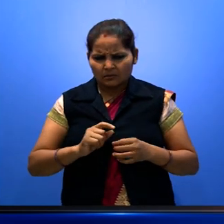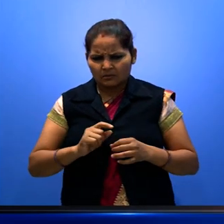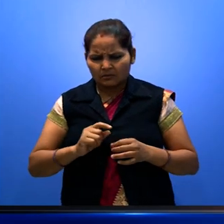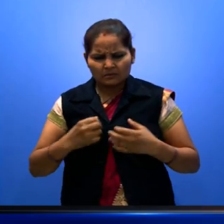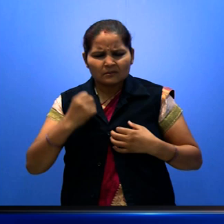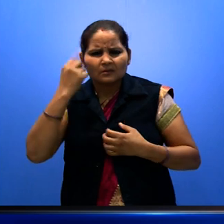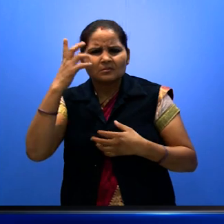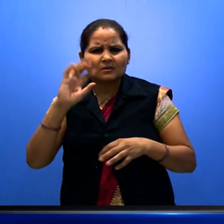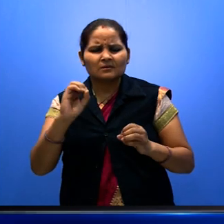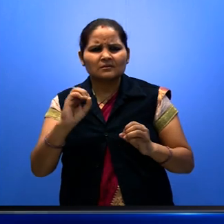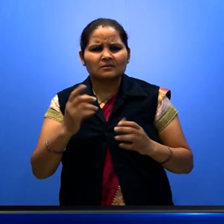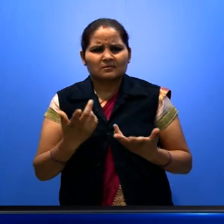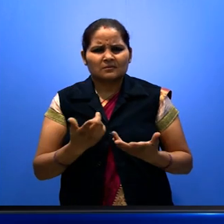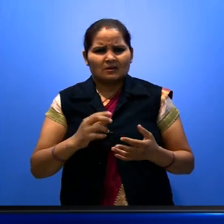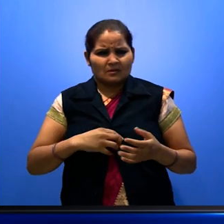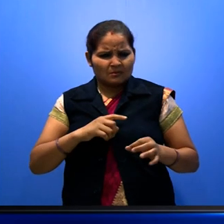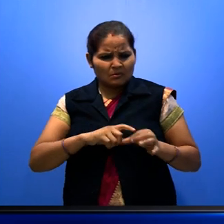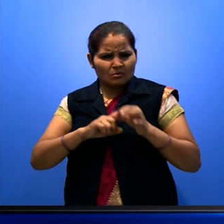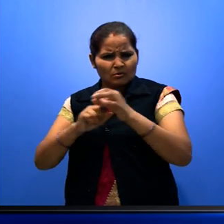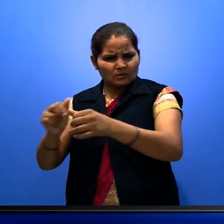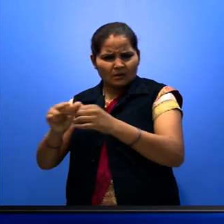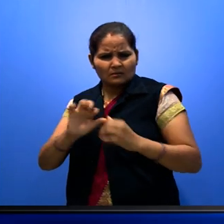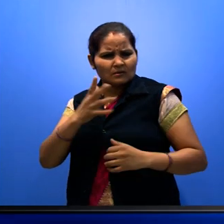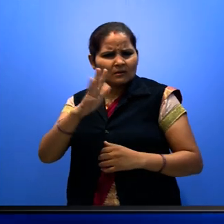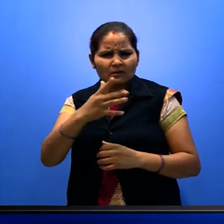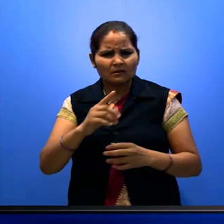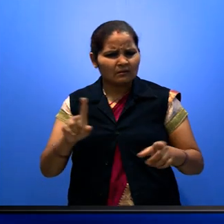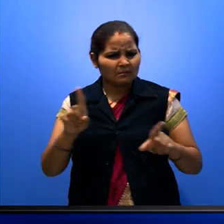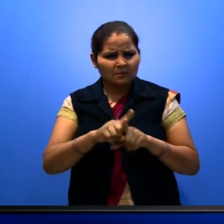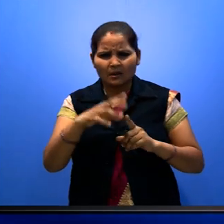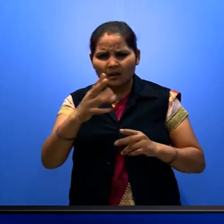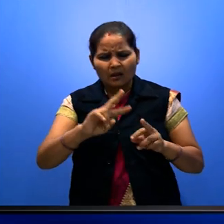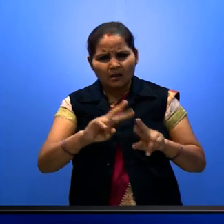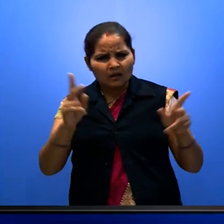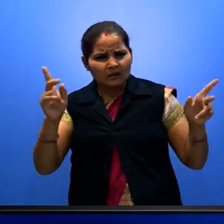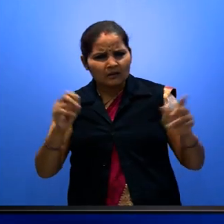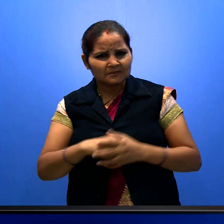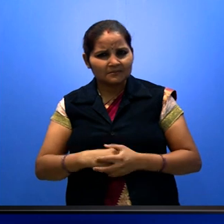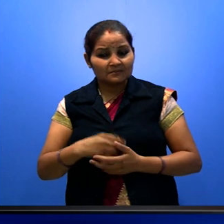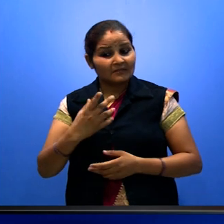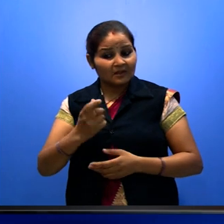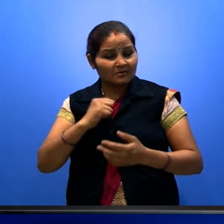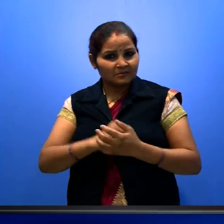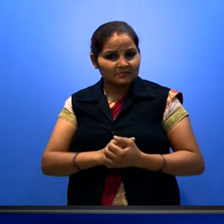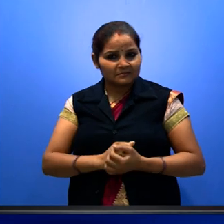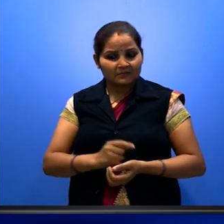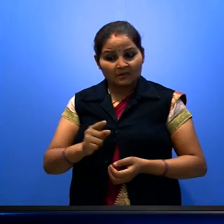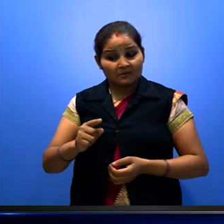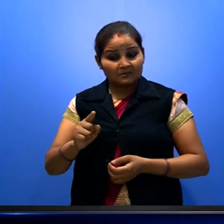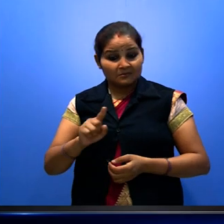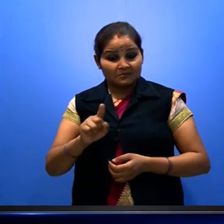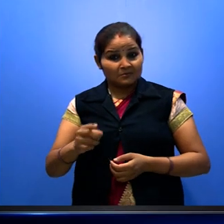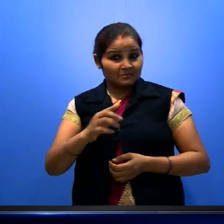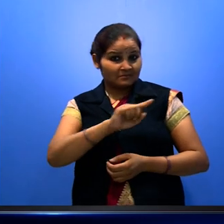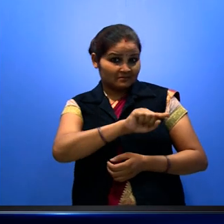तो कुछ समझा नहीं, ये तो मेरे प्रश्न का कोई उत्तर नहीं है। तो बोला देखो जब आप